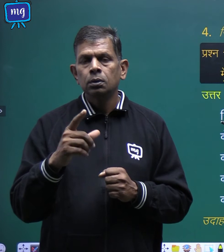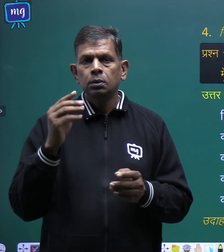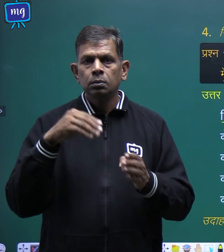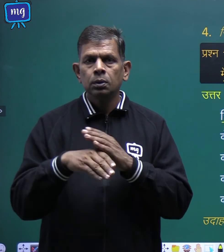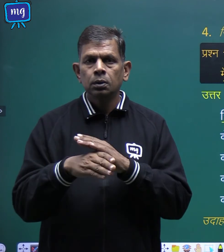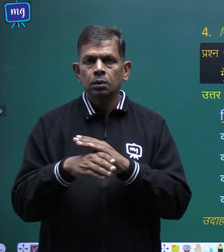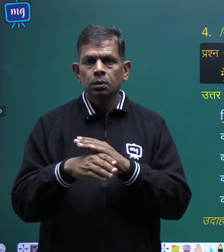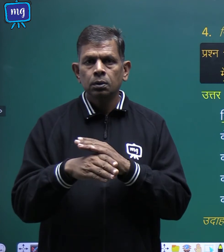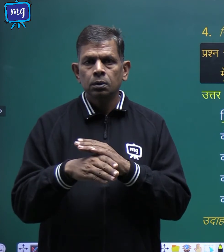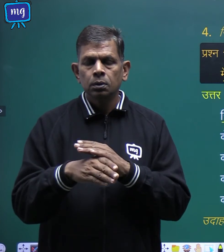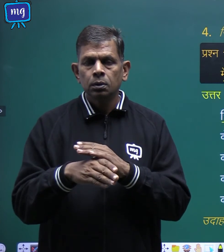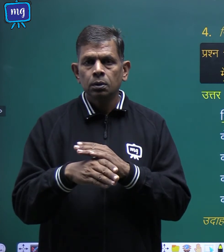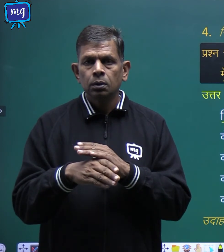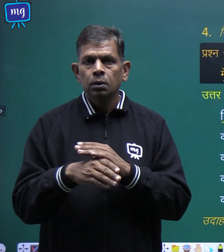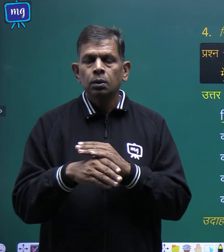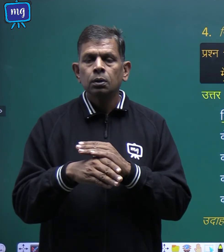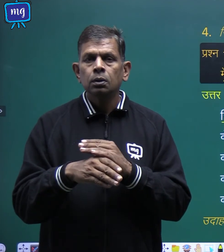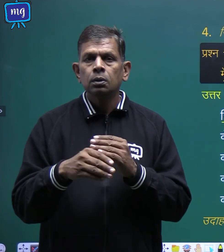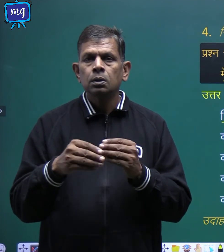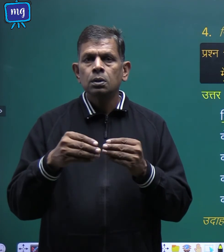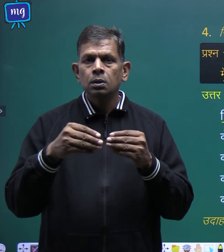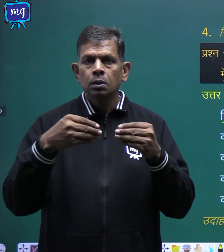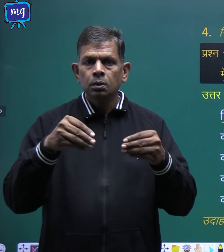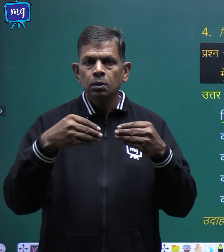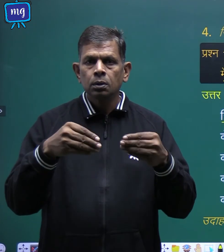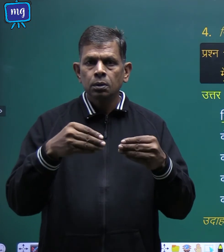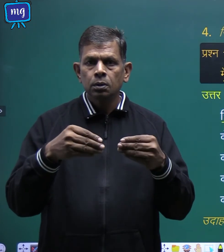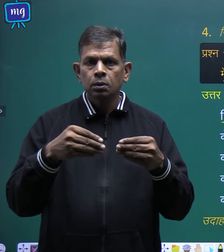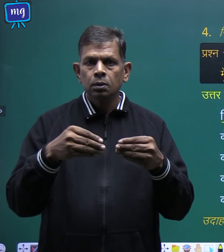जिसमें झिल्ली युक्त